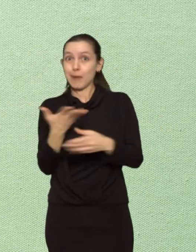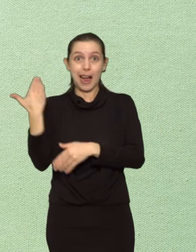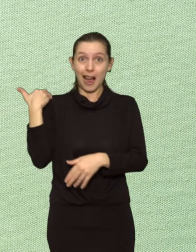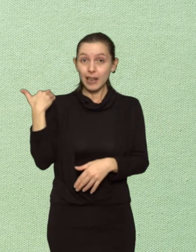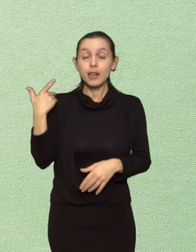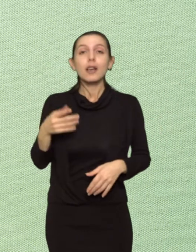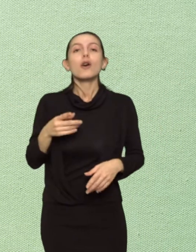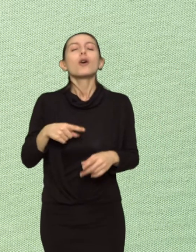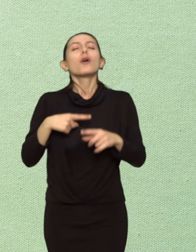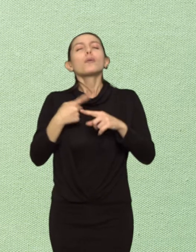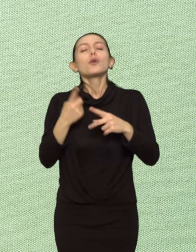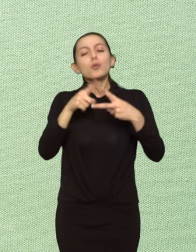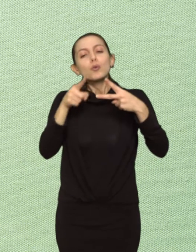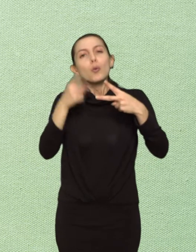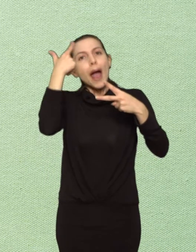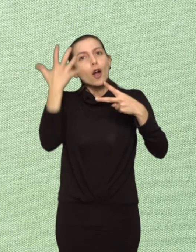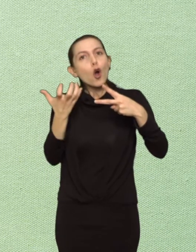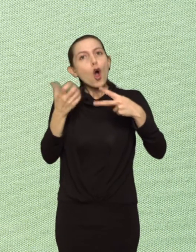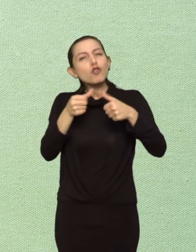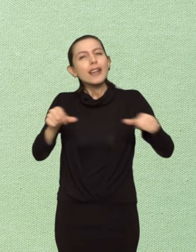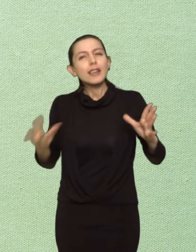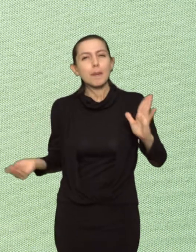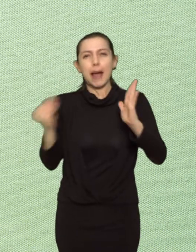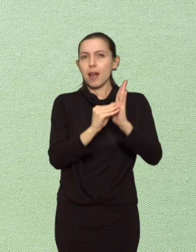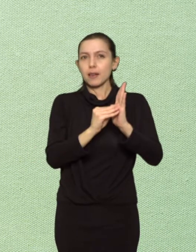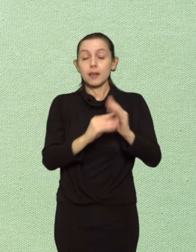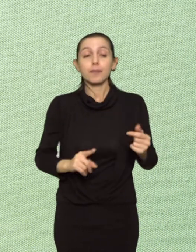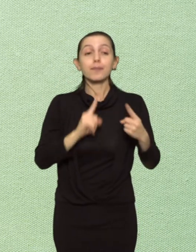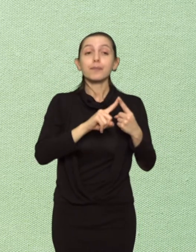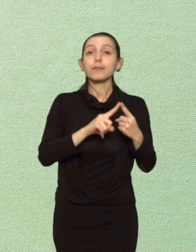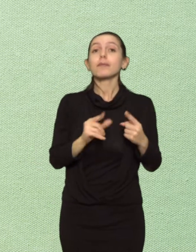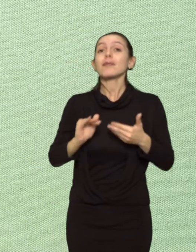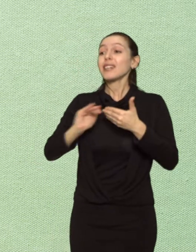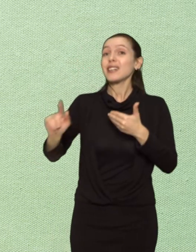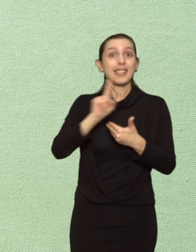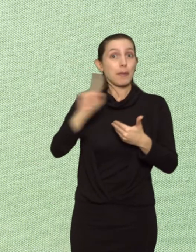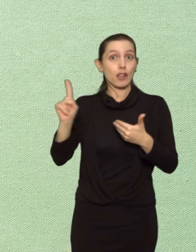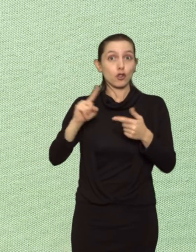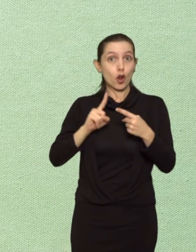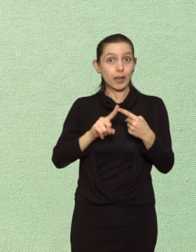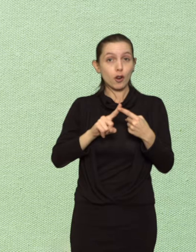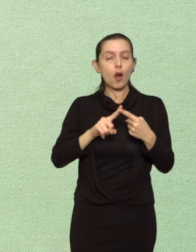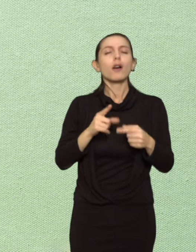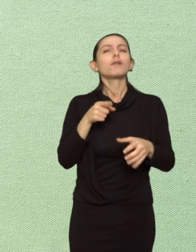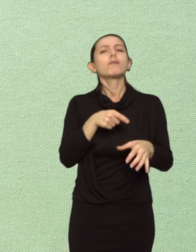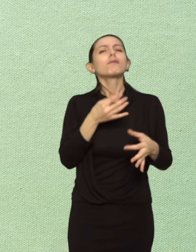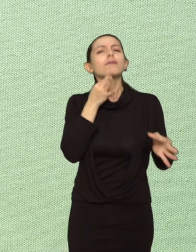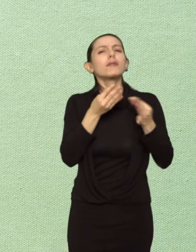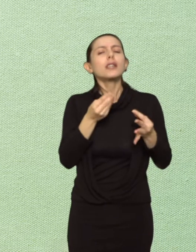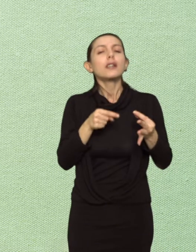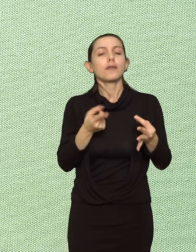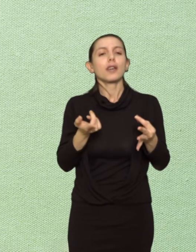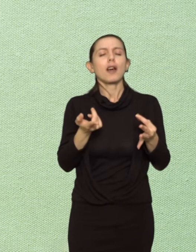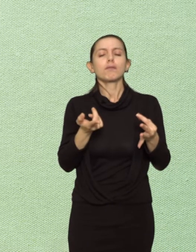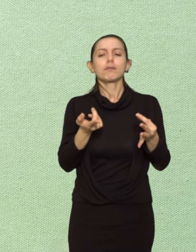inserisce due concetti di base, che sono da un lato la non discriminazione, che mette in campo il rapporto